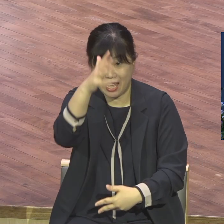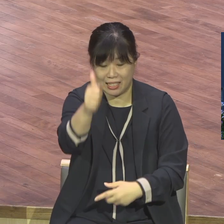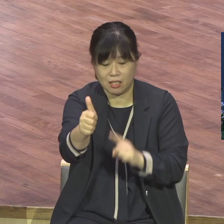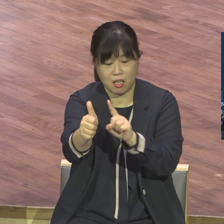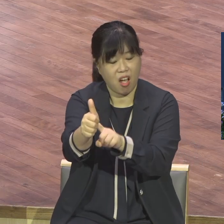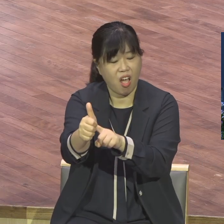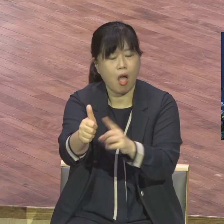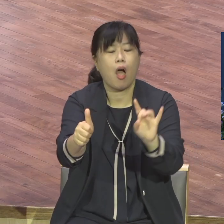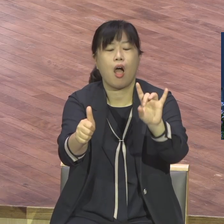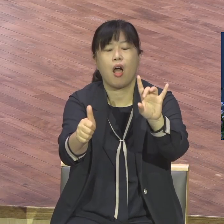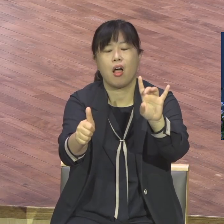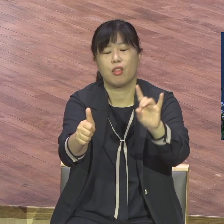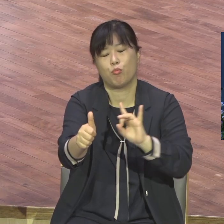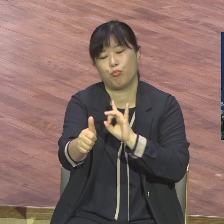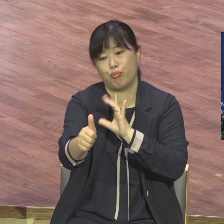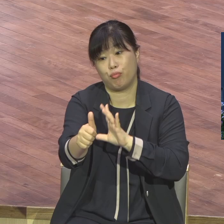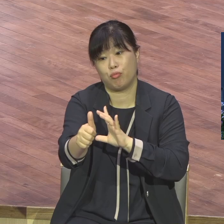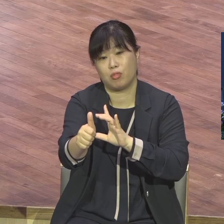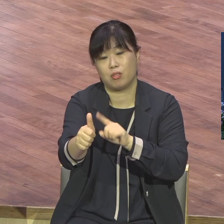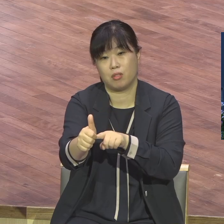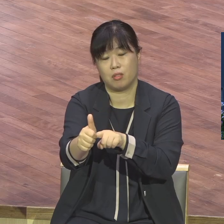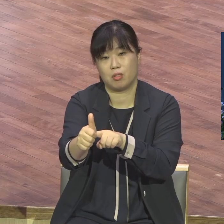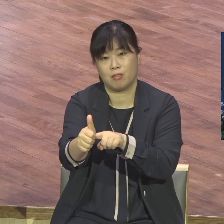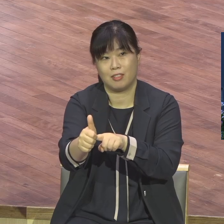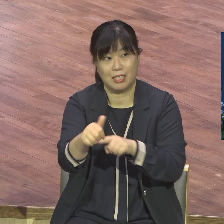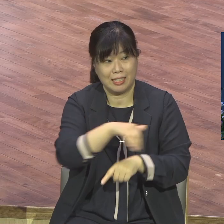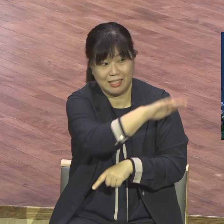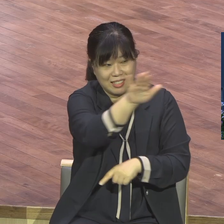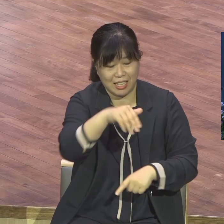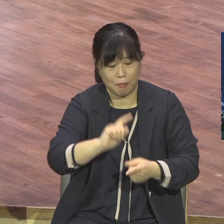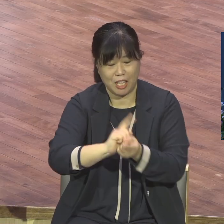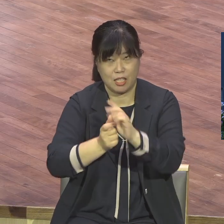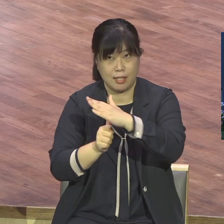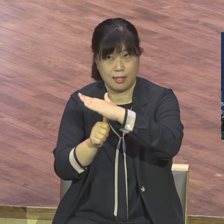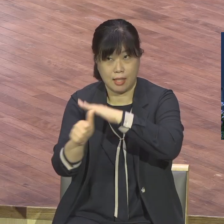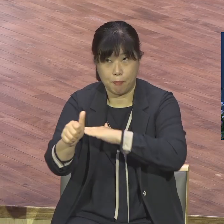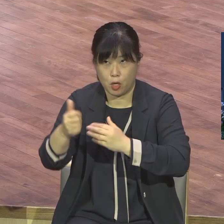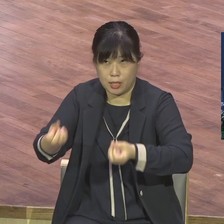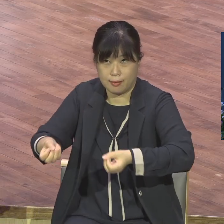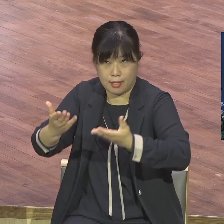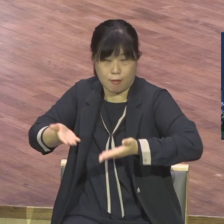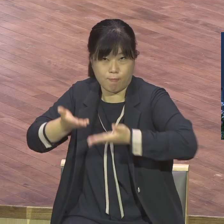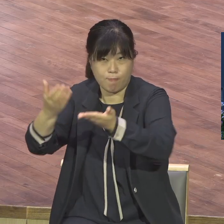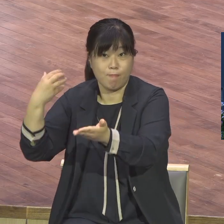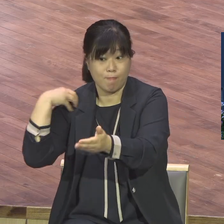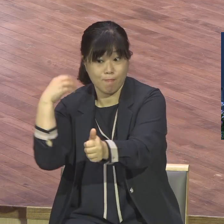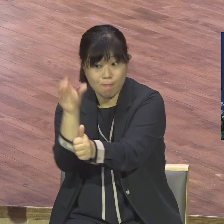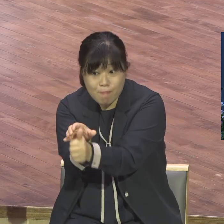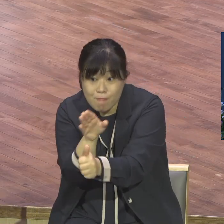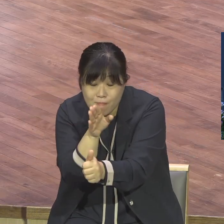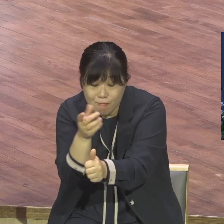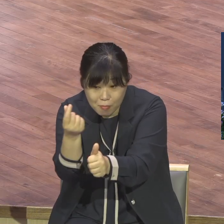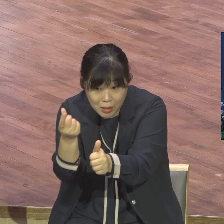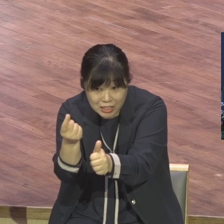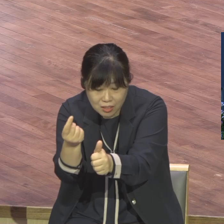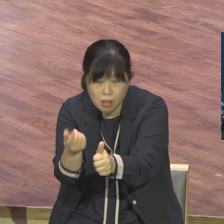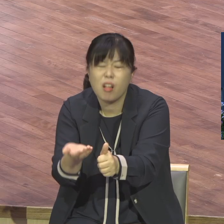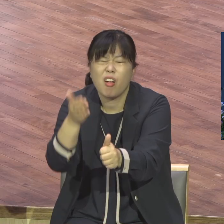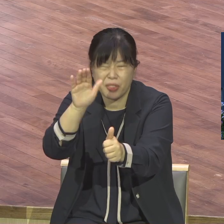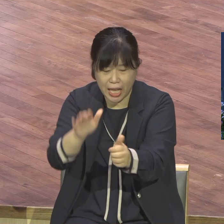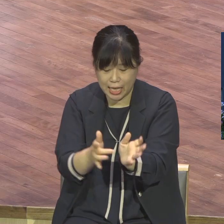대표해서. 그런데 예수 그리스도께서 이 땅에 오신 이후로 예수님이 이 땅에 오신